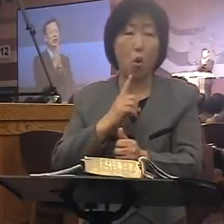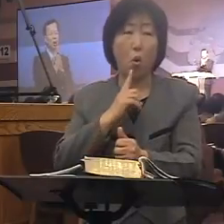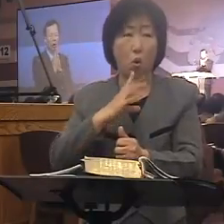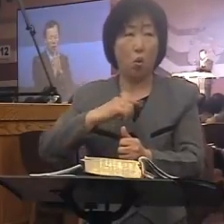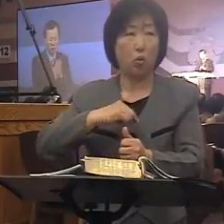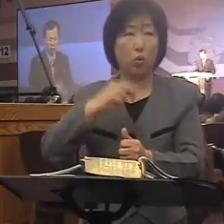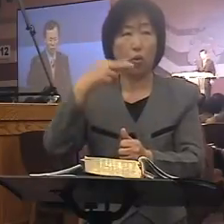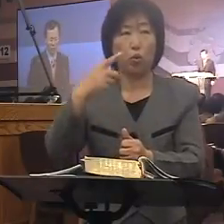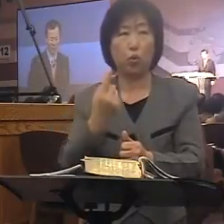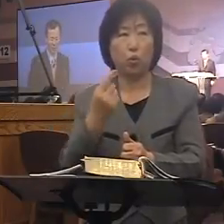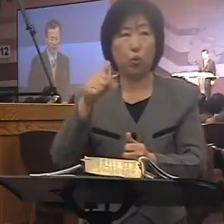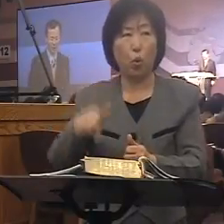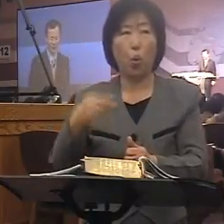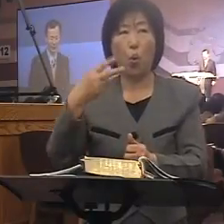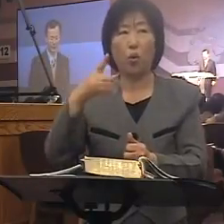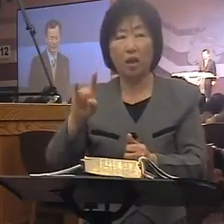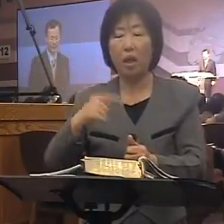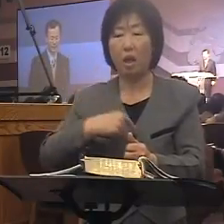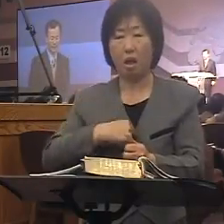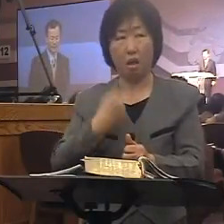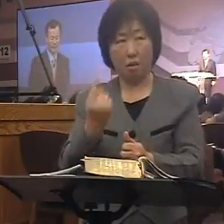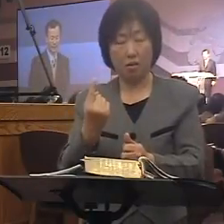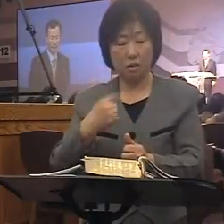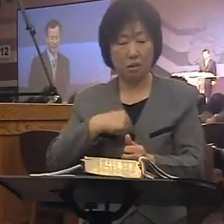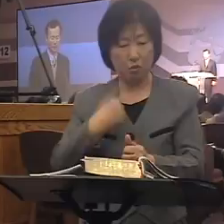것을 우리는 결론 지을 수가 있습니다.